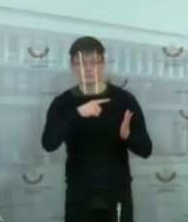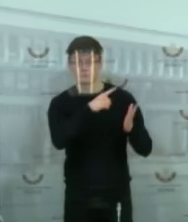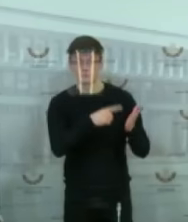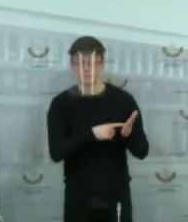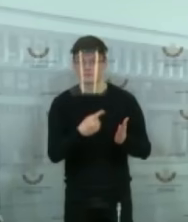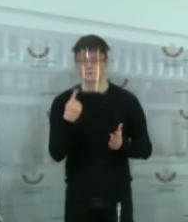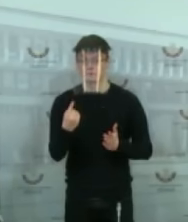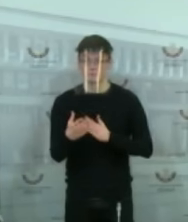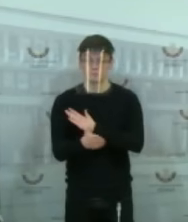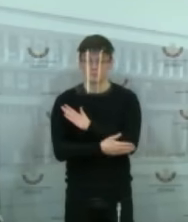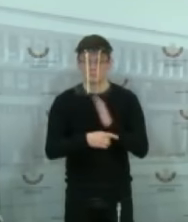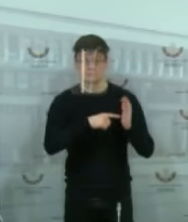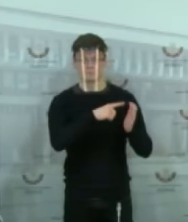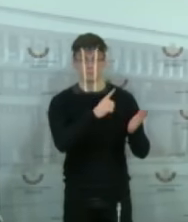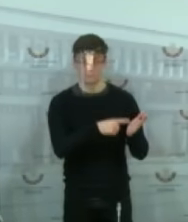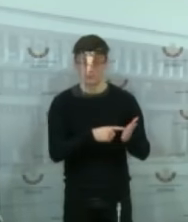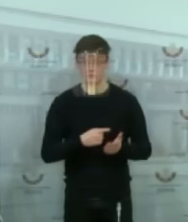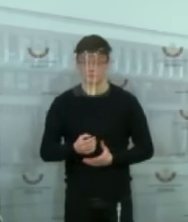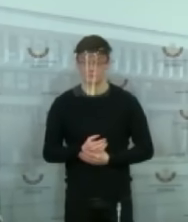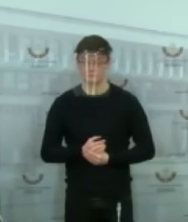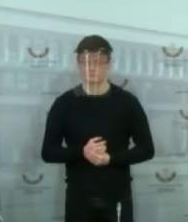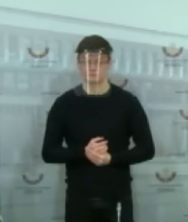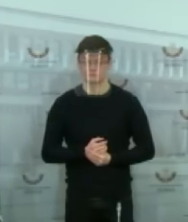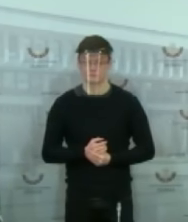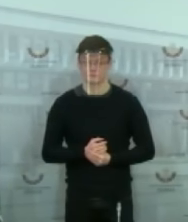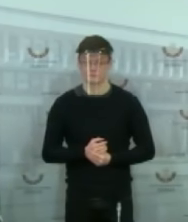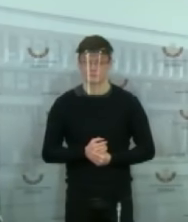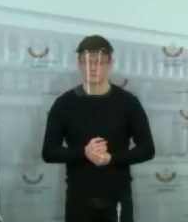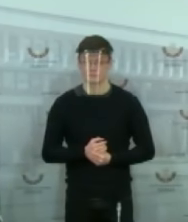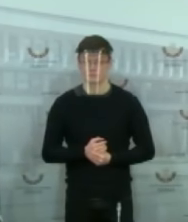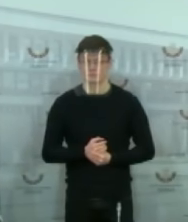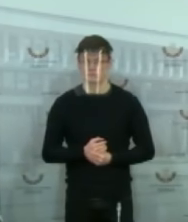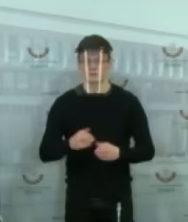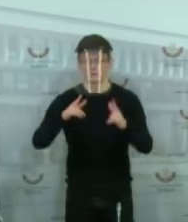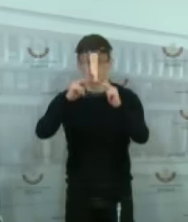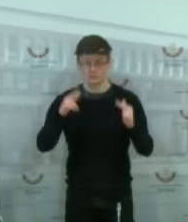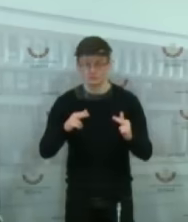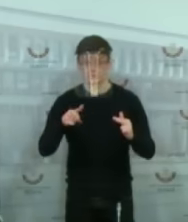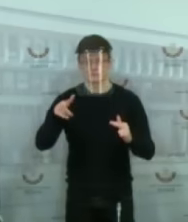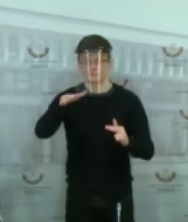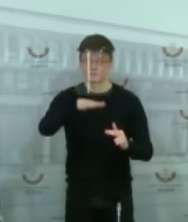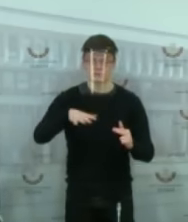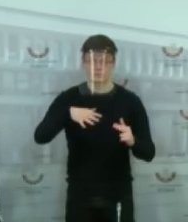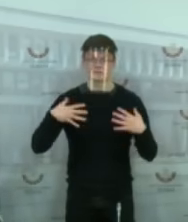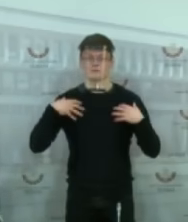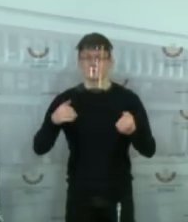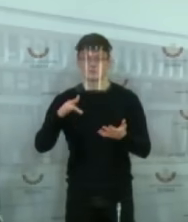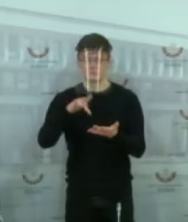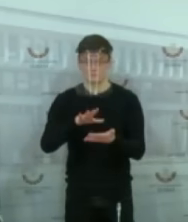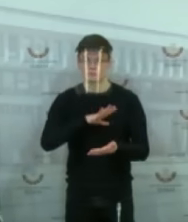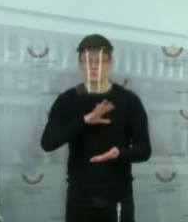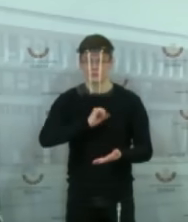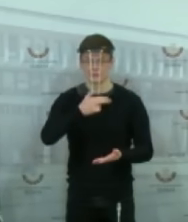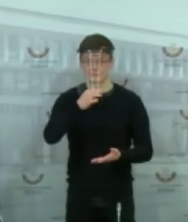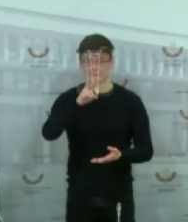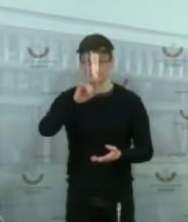vieną klausimą. Generetai, Mėgelinskiniai. Visuomenės sveikatos centro specialistai lankėsi Antaviliuose, na ir iš tikrųjų dabar paaiškėjo,